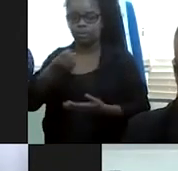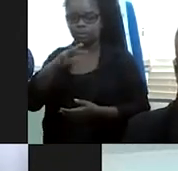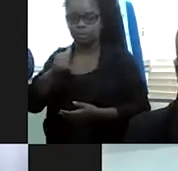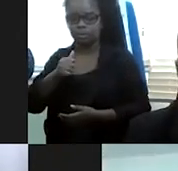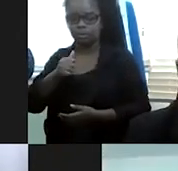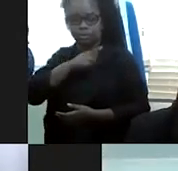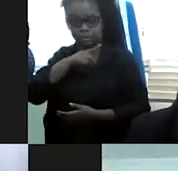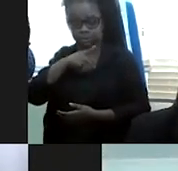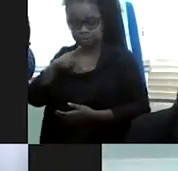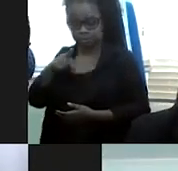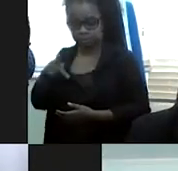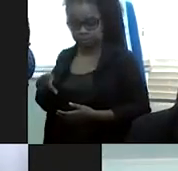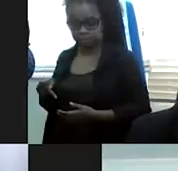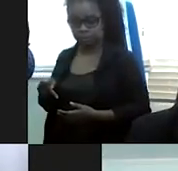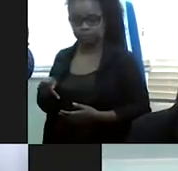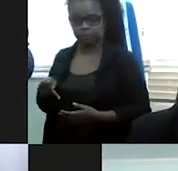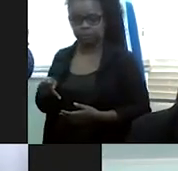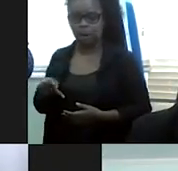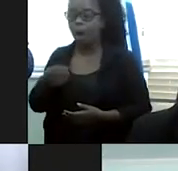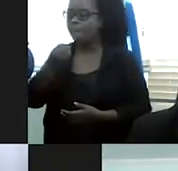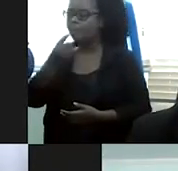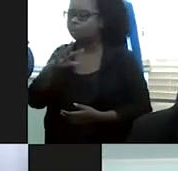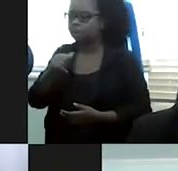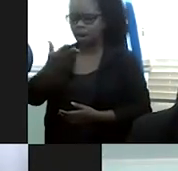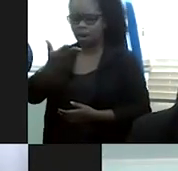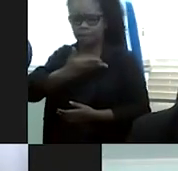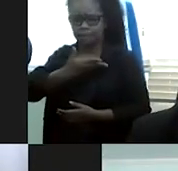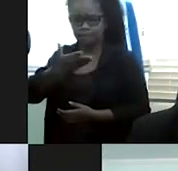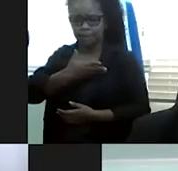Alba. Bom dia aos amigos nobres edis.